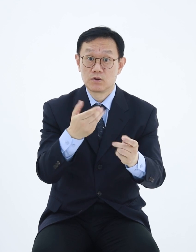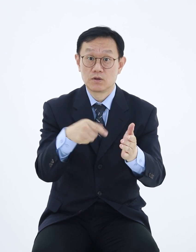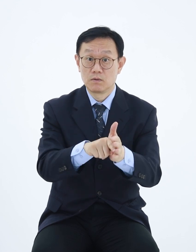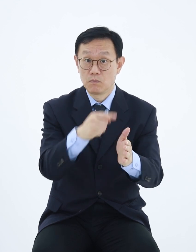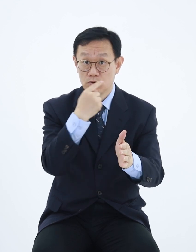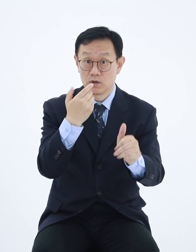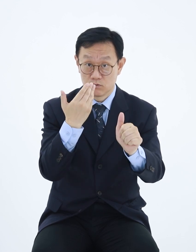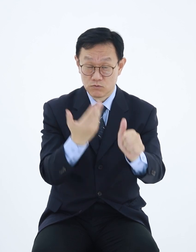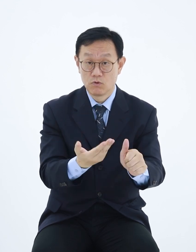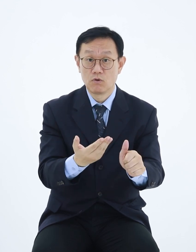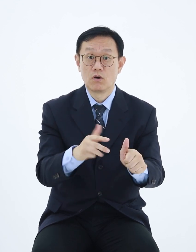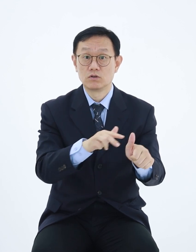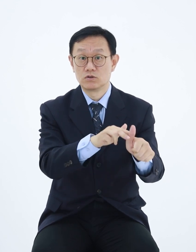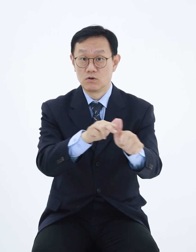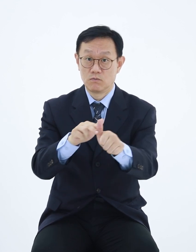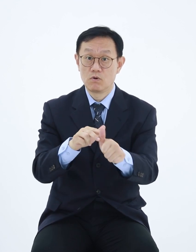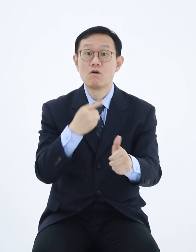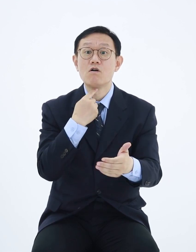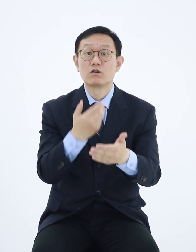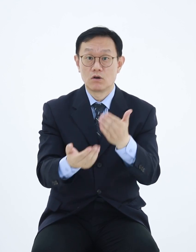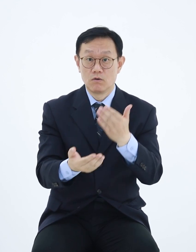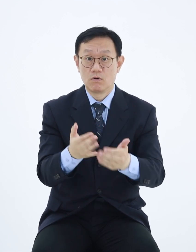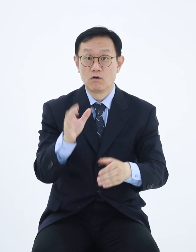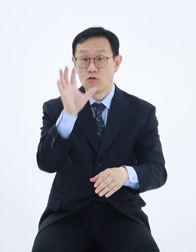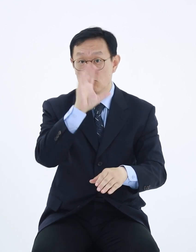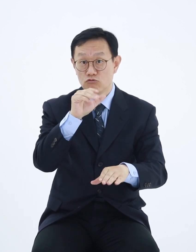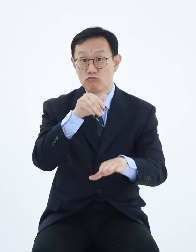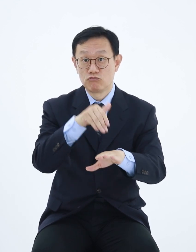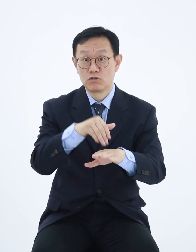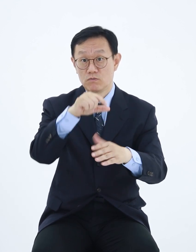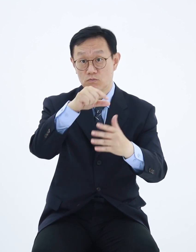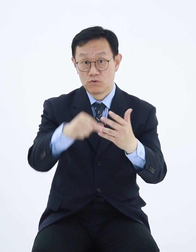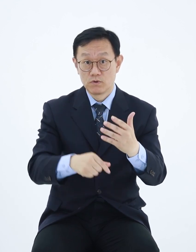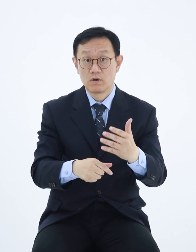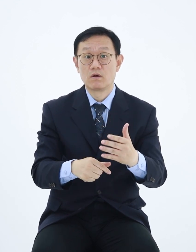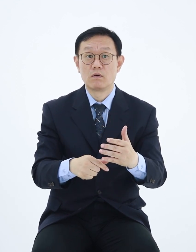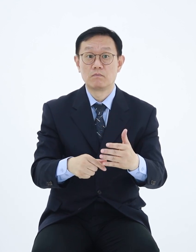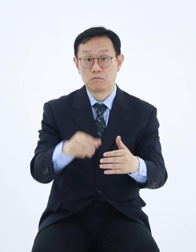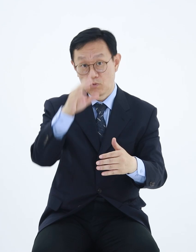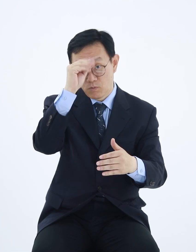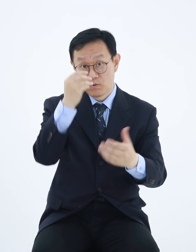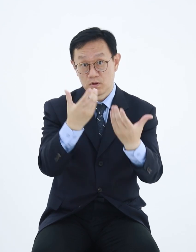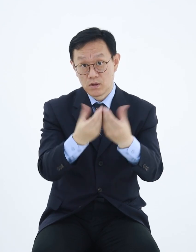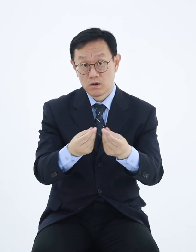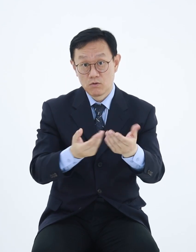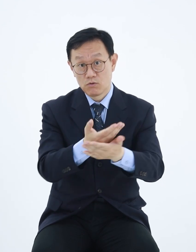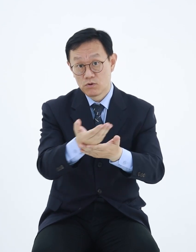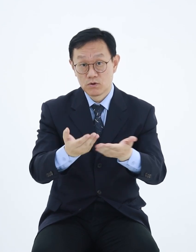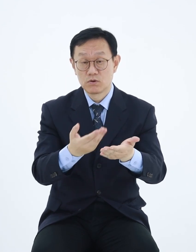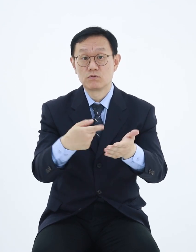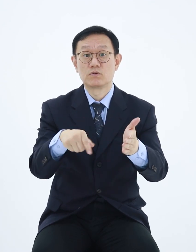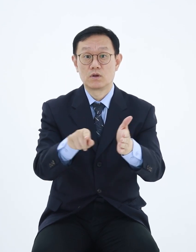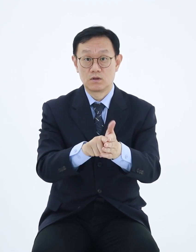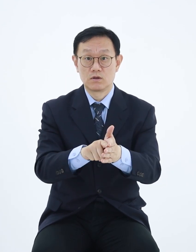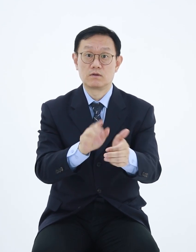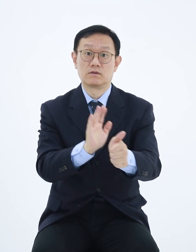것과 정보, 경험, 훈련 프로그램 및 모범 사례의 공유를 통해 역량 강화를 지원하는 것이